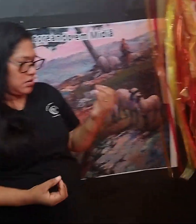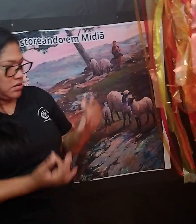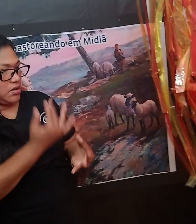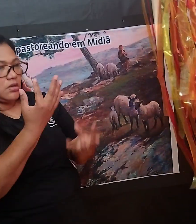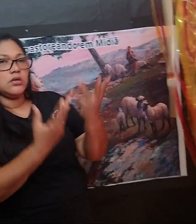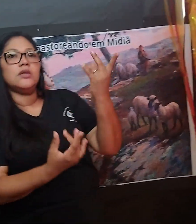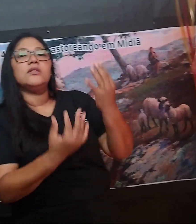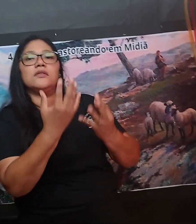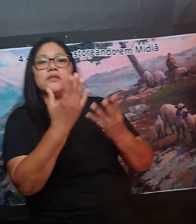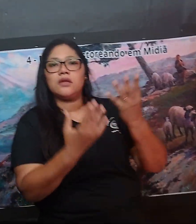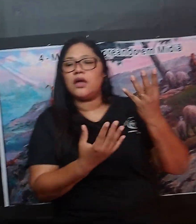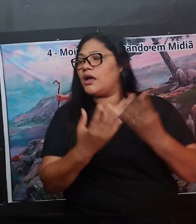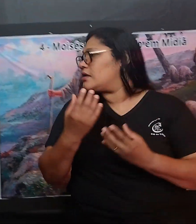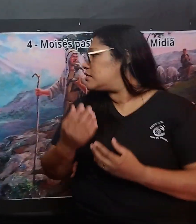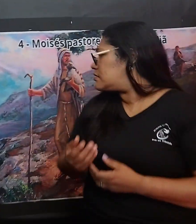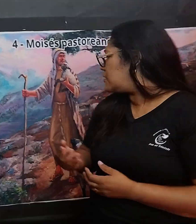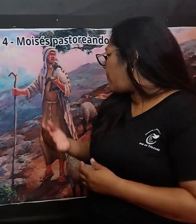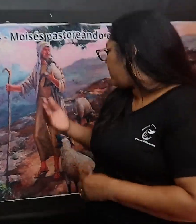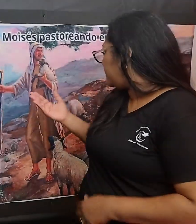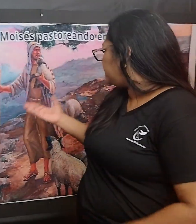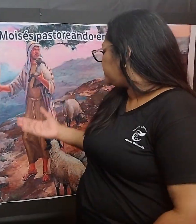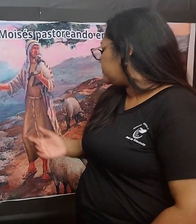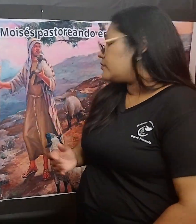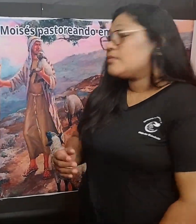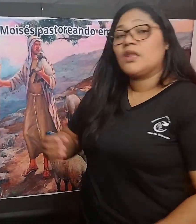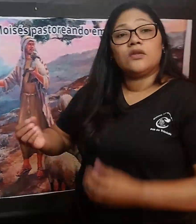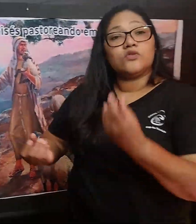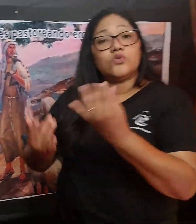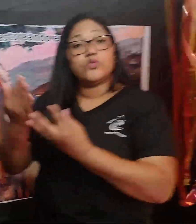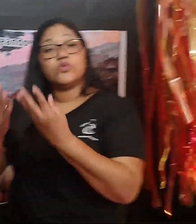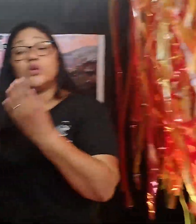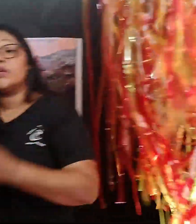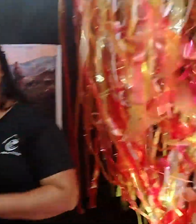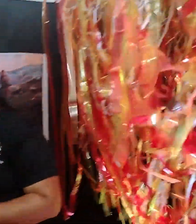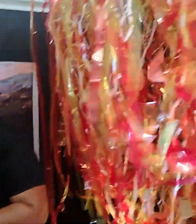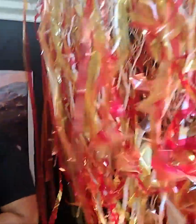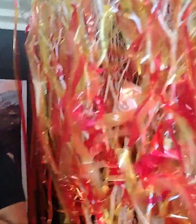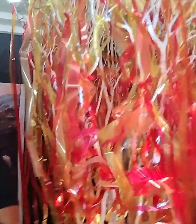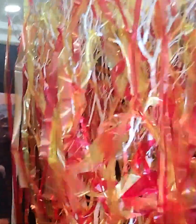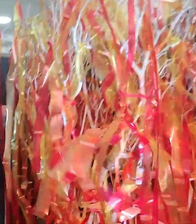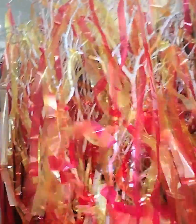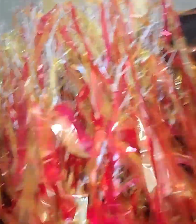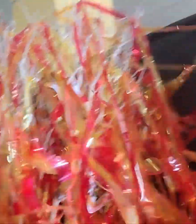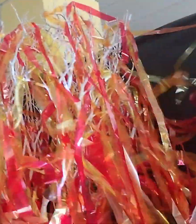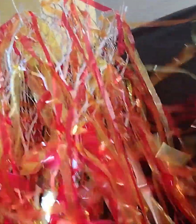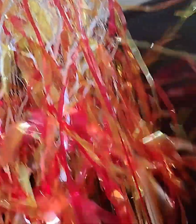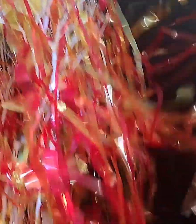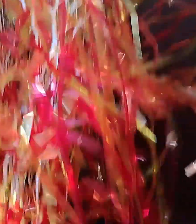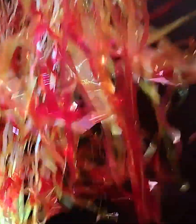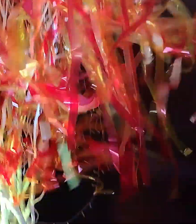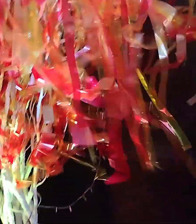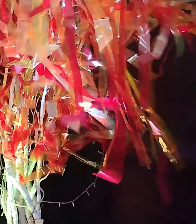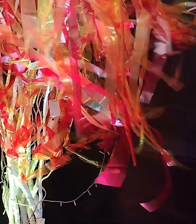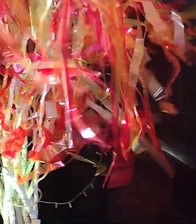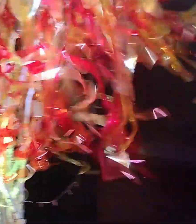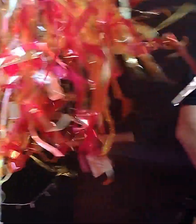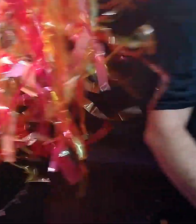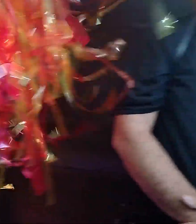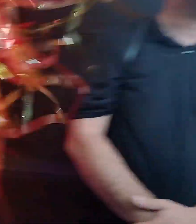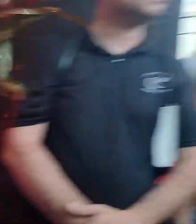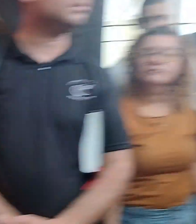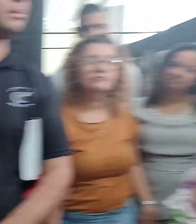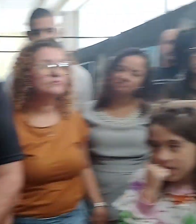pegava fogo, porém o fogo não consumia a sarça. É onde Deus fala para Moisés, Moisés, olha, eu preciso que